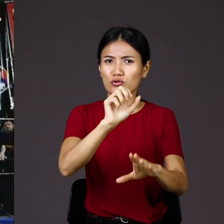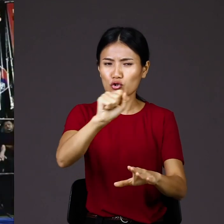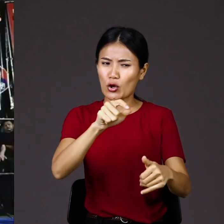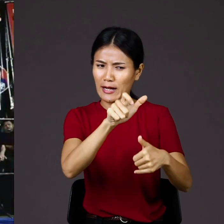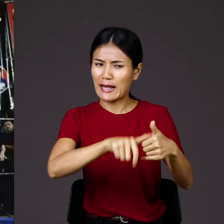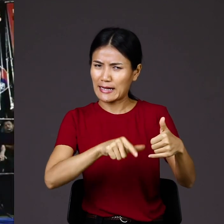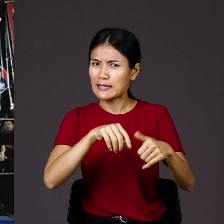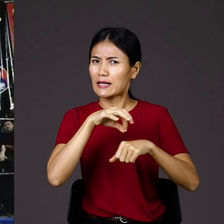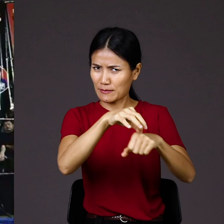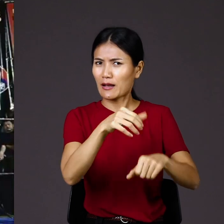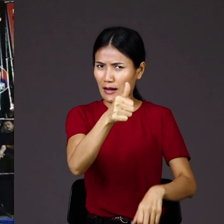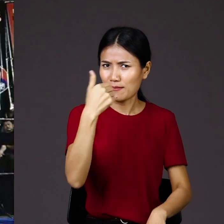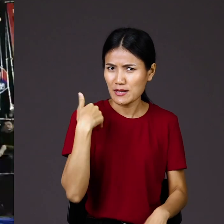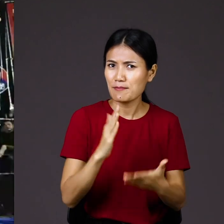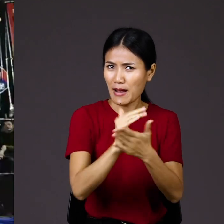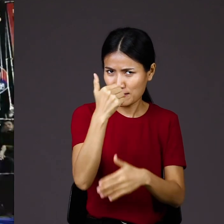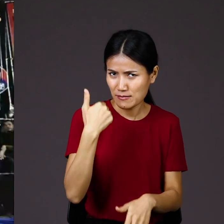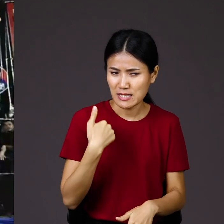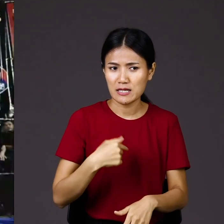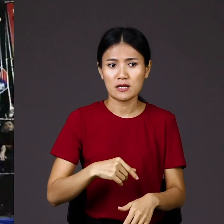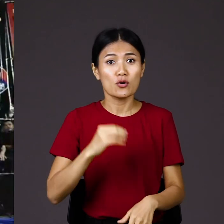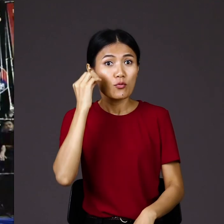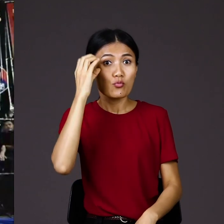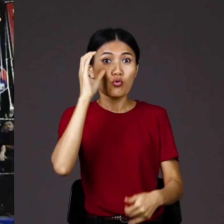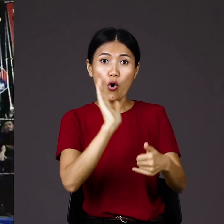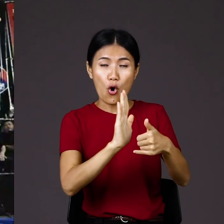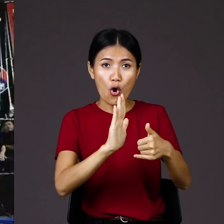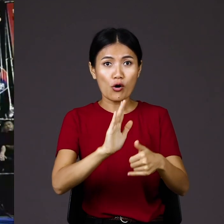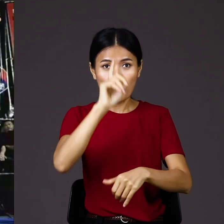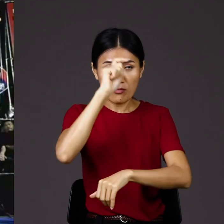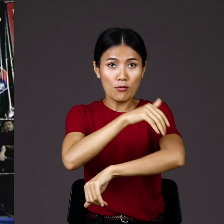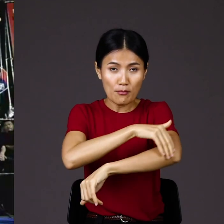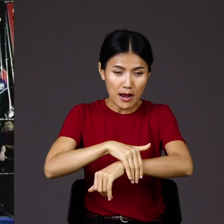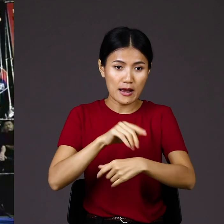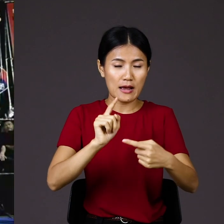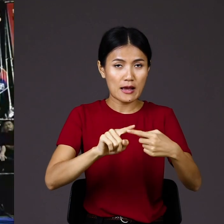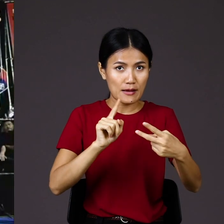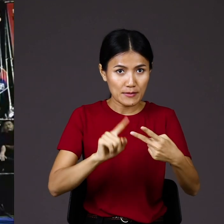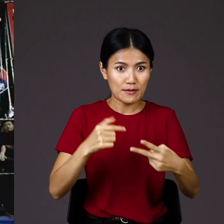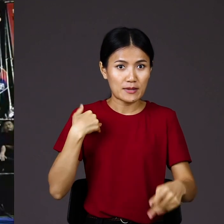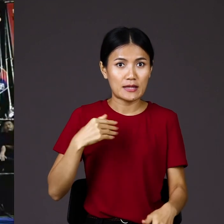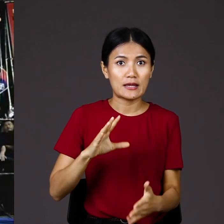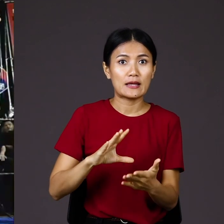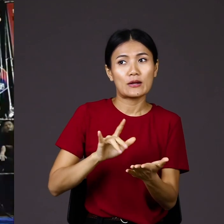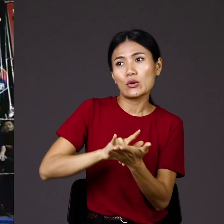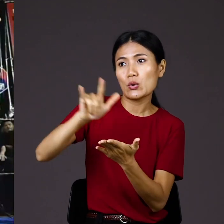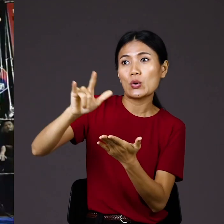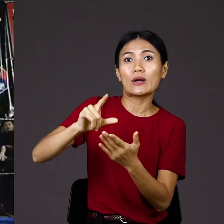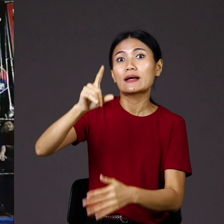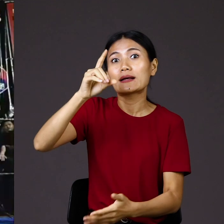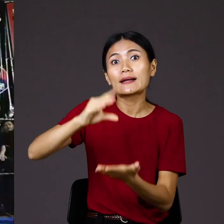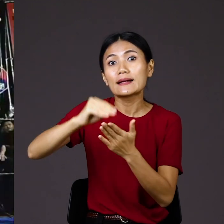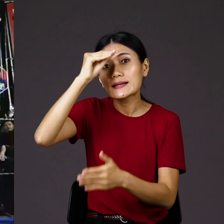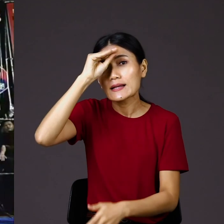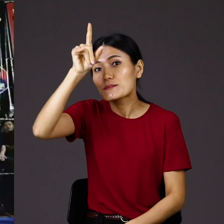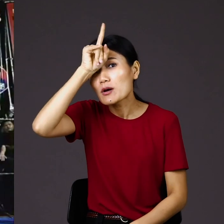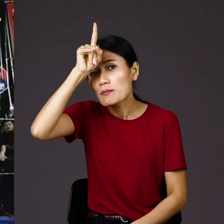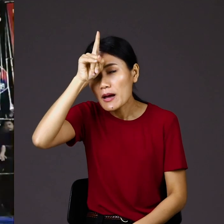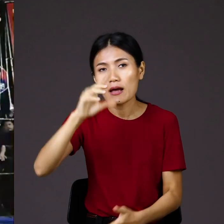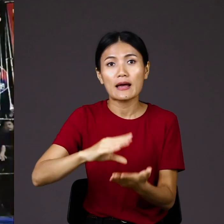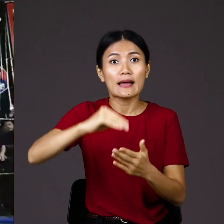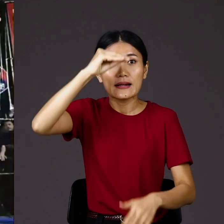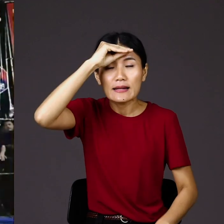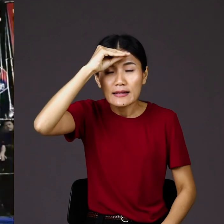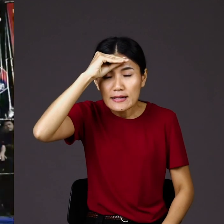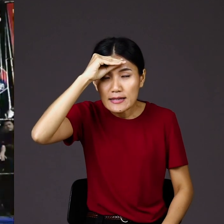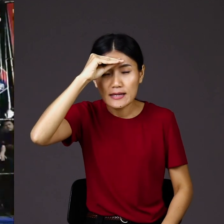ทนและด้วยความรู้ความสามารถแบบเขาเรียนวิศวกรมาเคยเป็นนักเรียนทุนแลกเปลี่ยนที่ประเทศเย